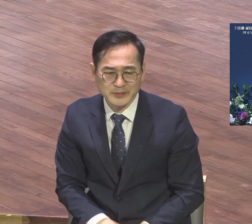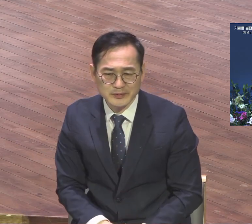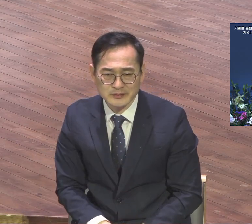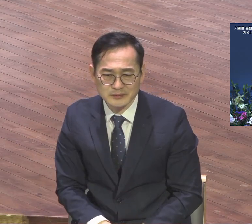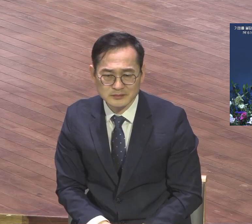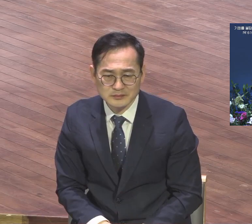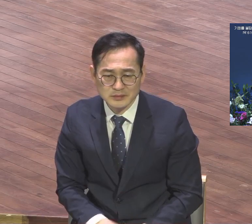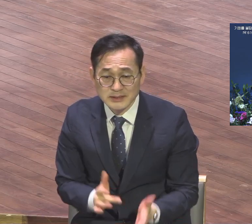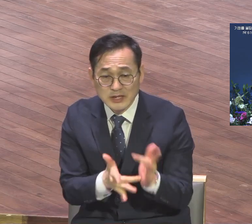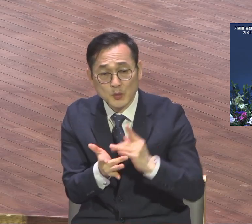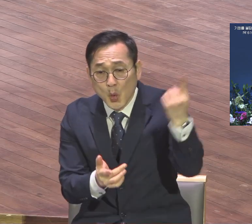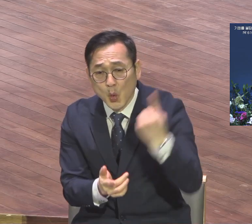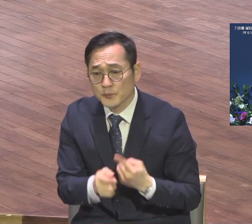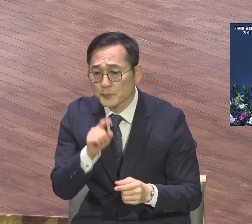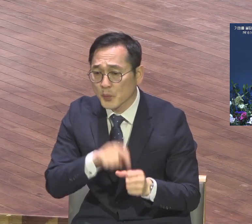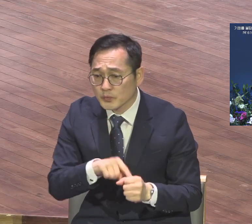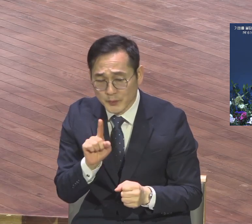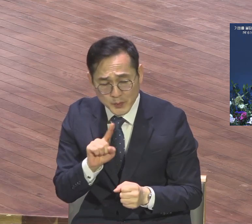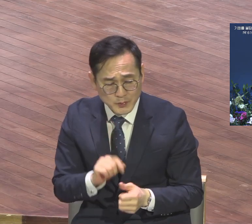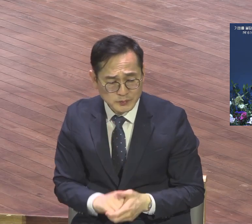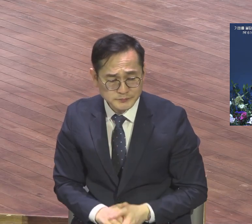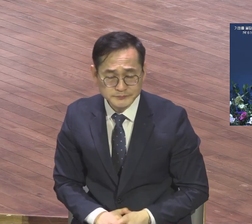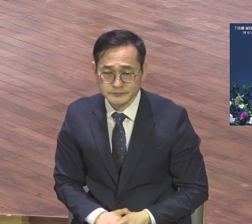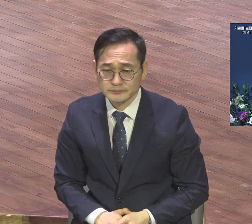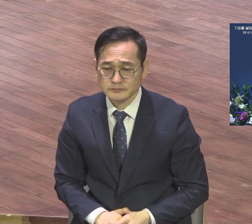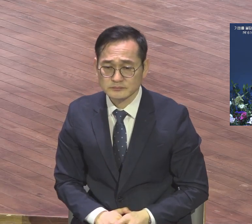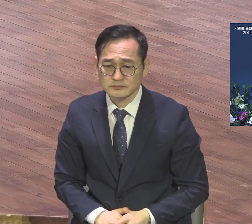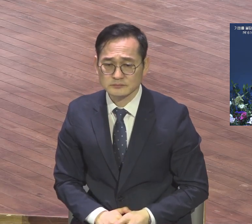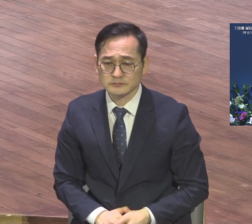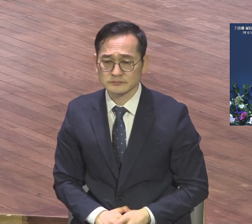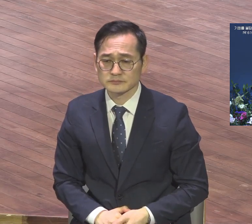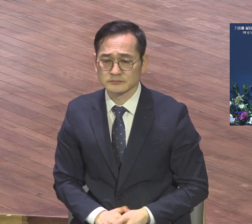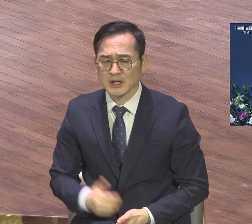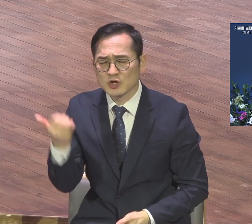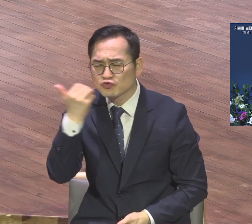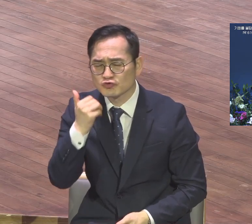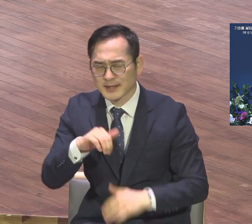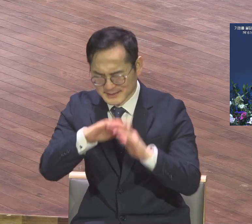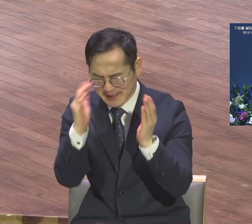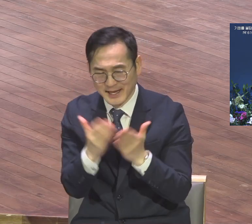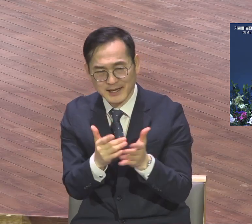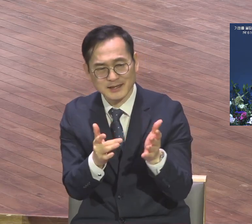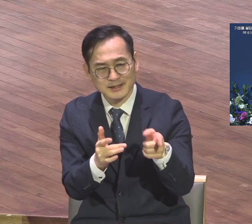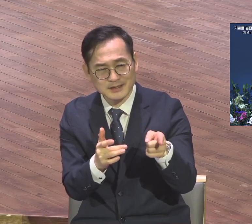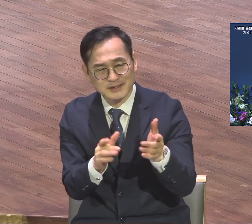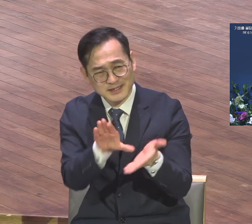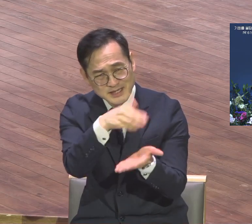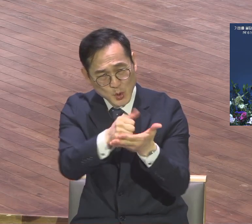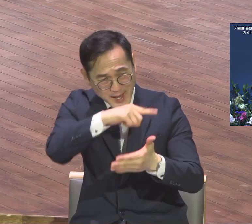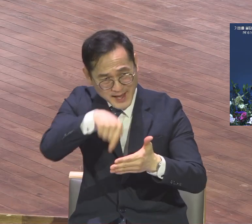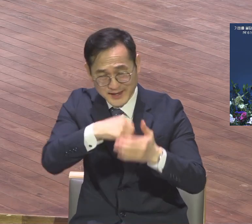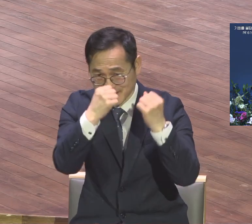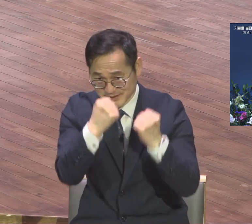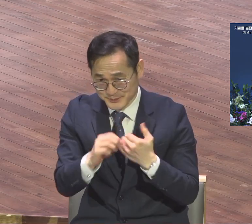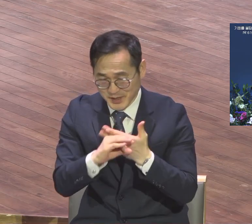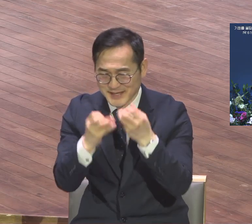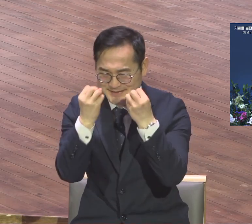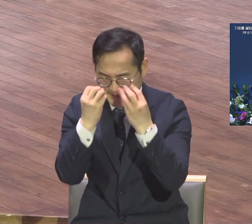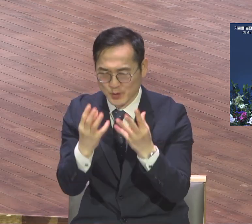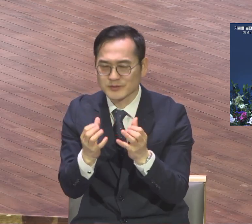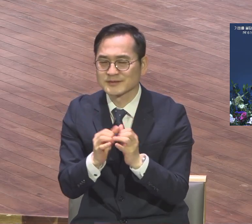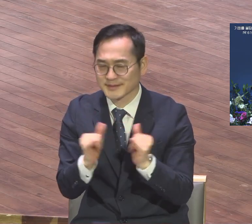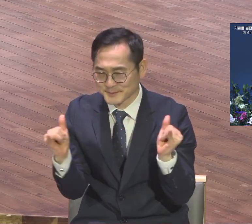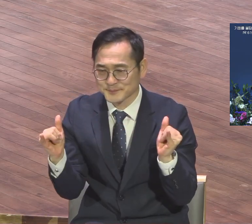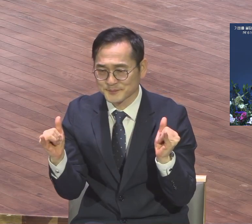그래서 예수님이 어떻게 오셨냐? 로마서 8장 1절 2절에 누구든지 그리스도 안에서 새로운 피조물이라 이정선 지나가서 보라